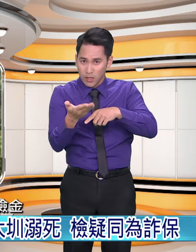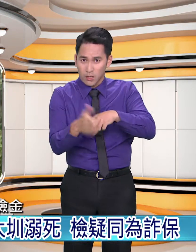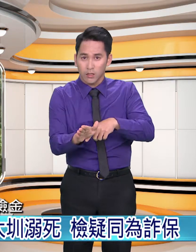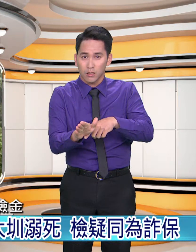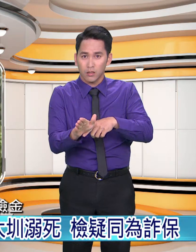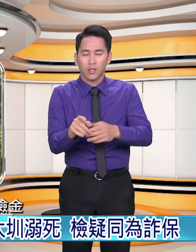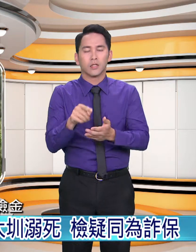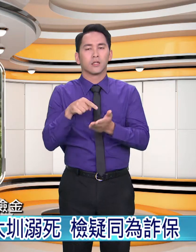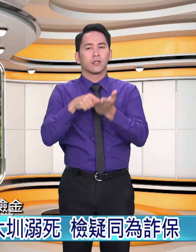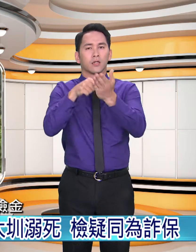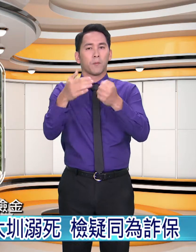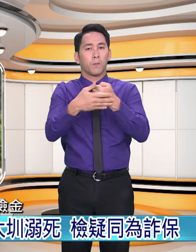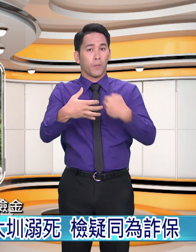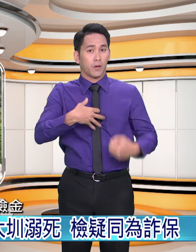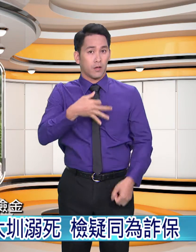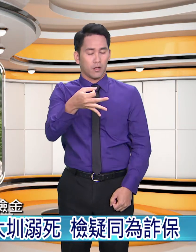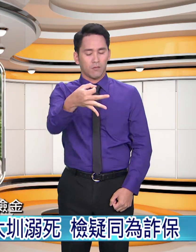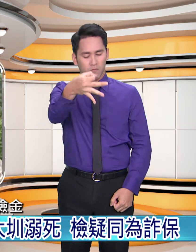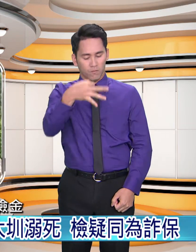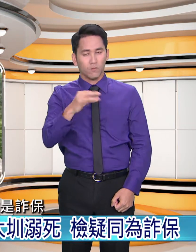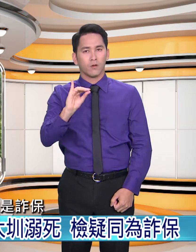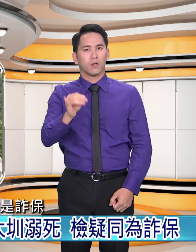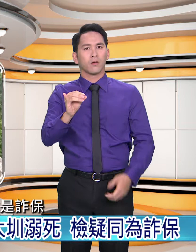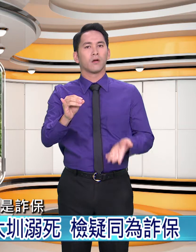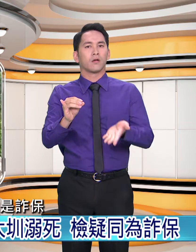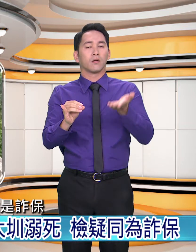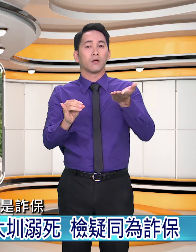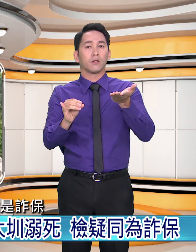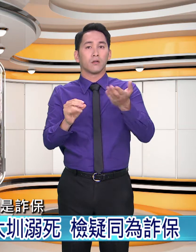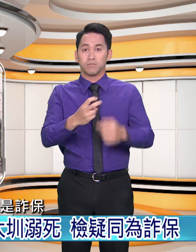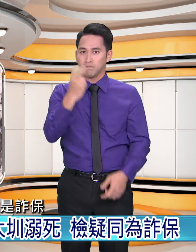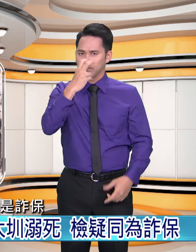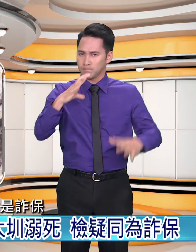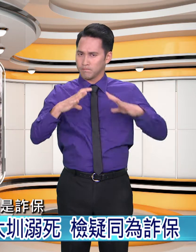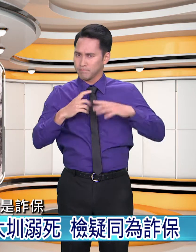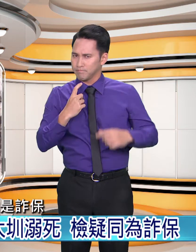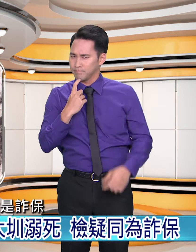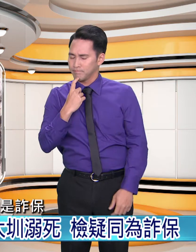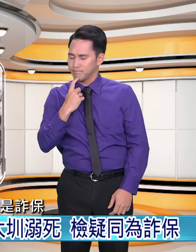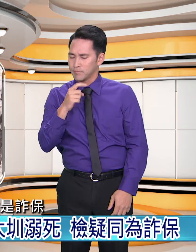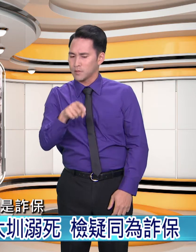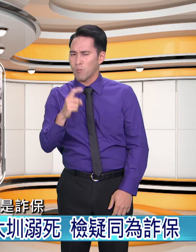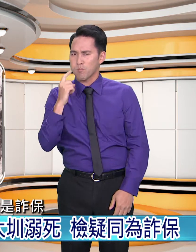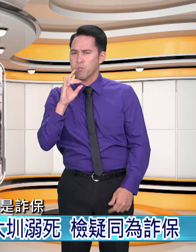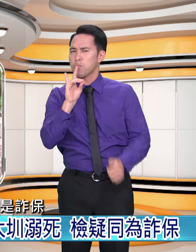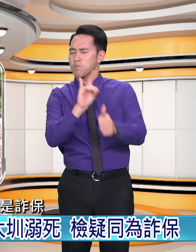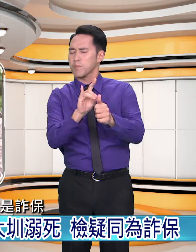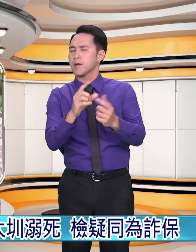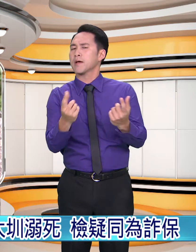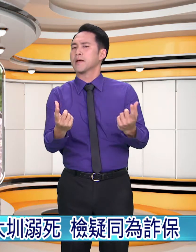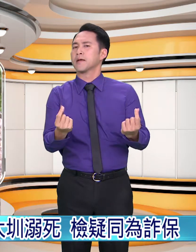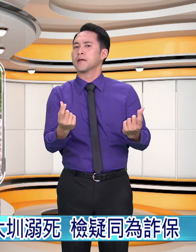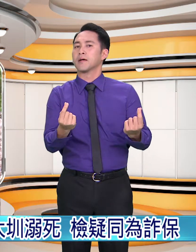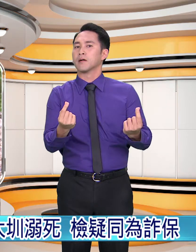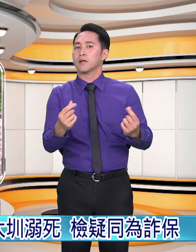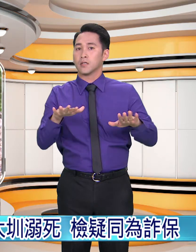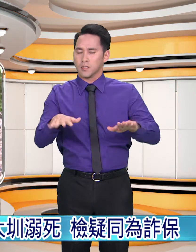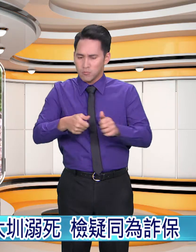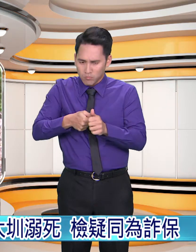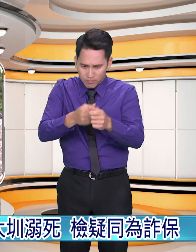了1000多万的保险金，现在检方高度怀疑也是诈保，正在后续追查当